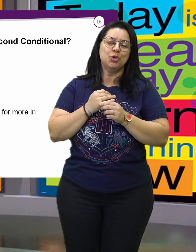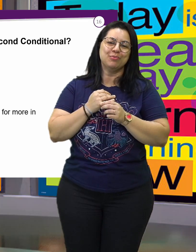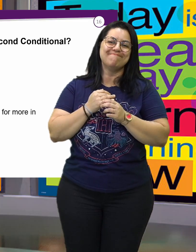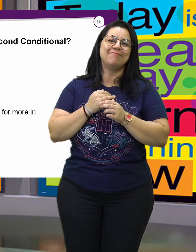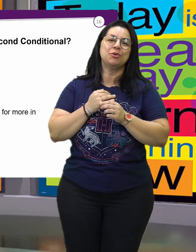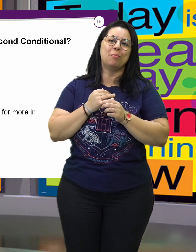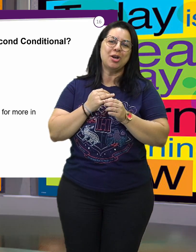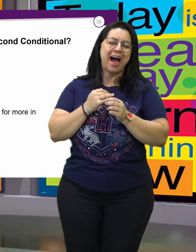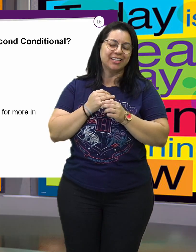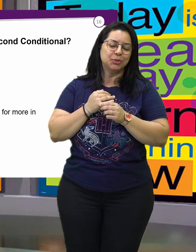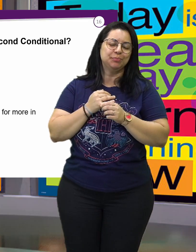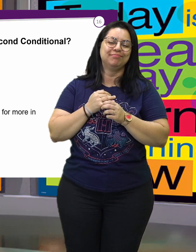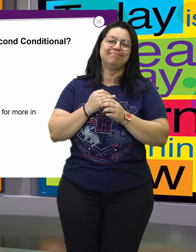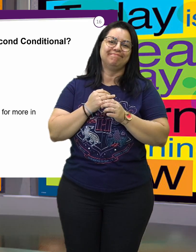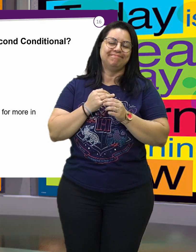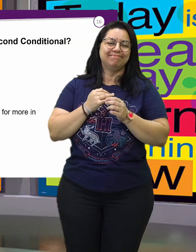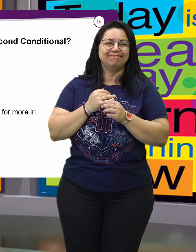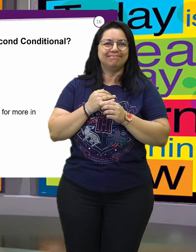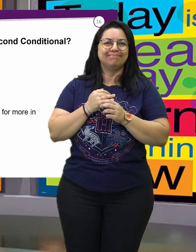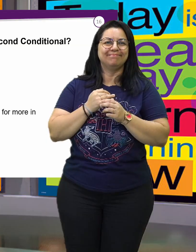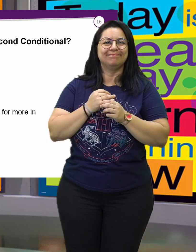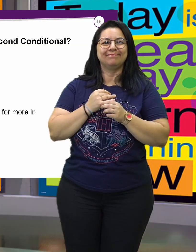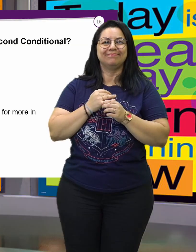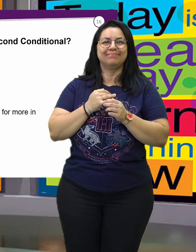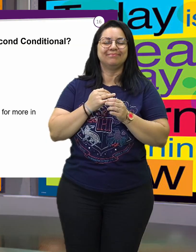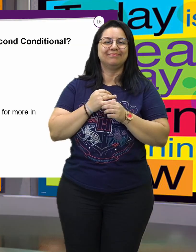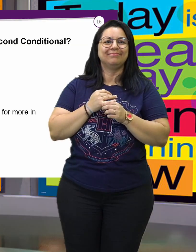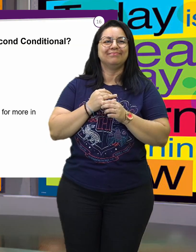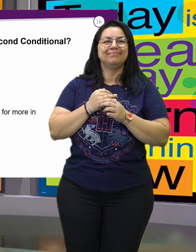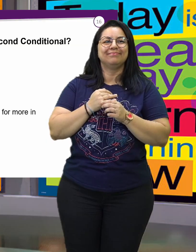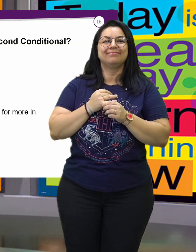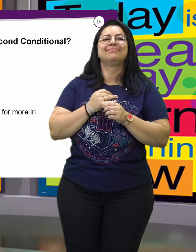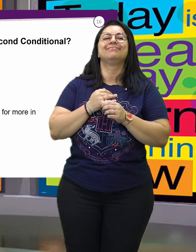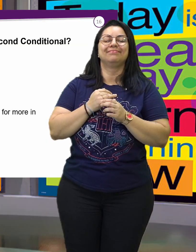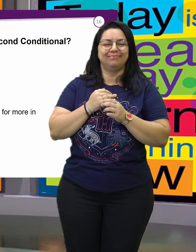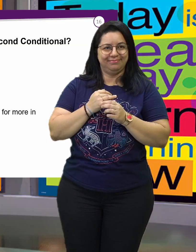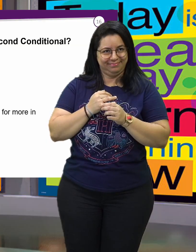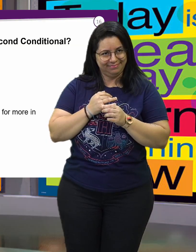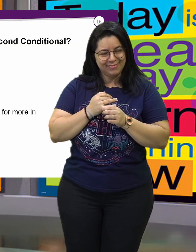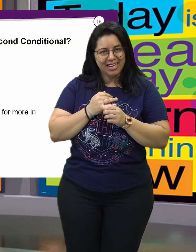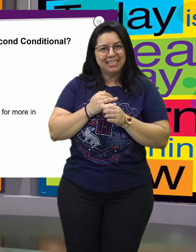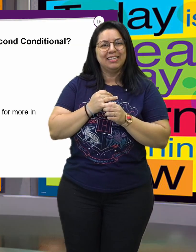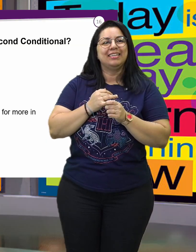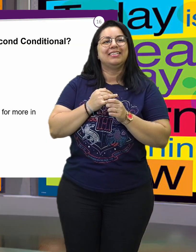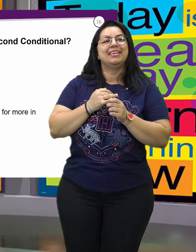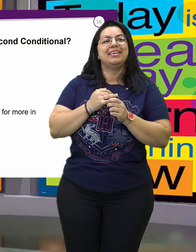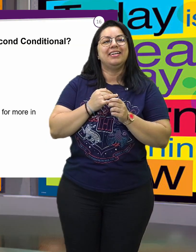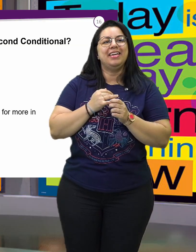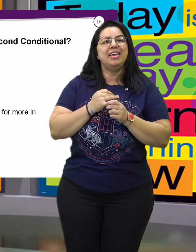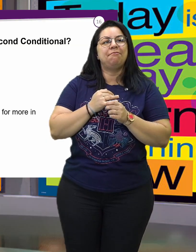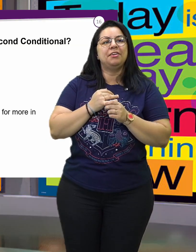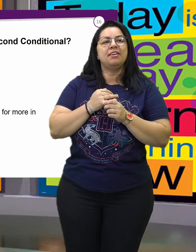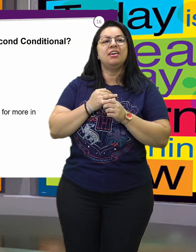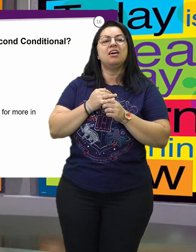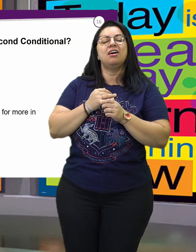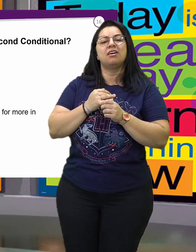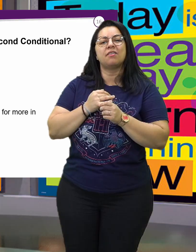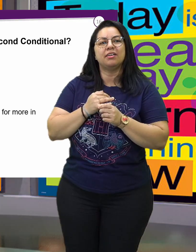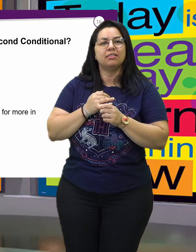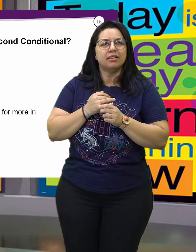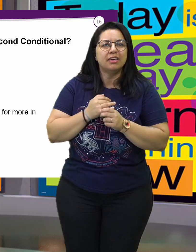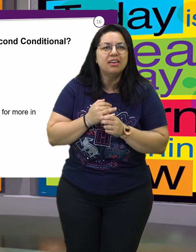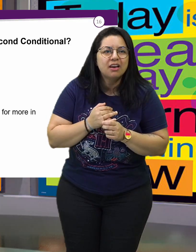me Fico molho. molhado. Molhado. Não sei quem tá falando dessa frase. E isso aqui é zero conditional. Não é. Na letra C. If